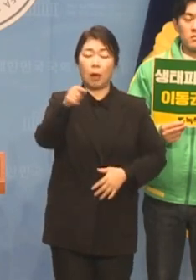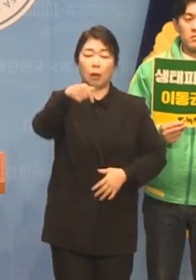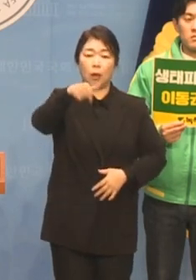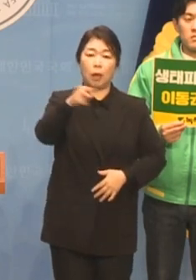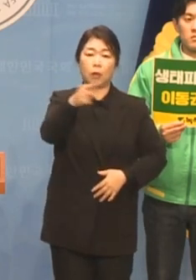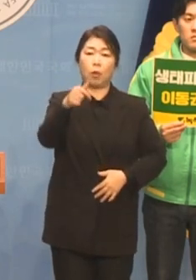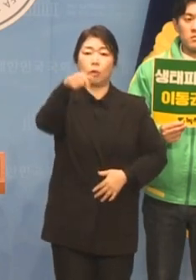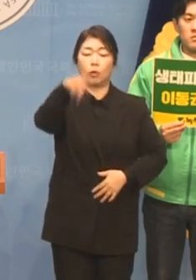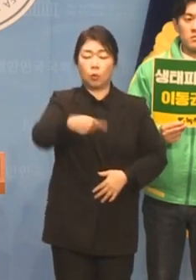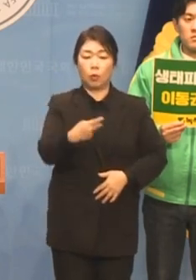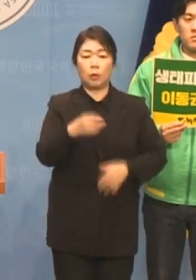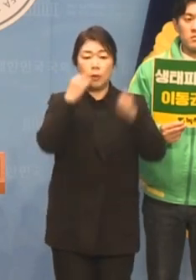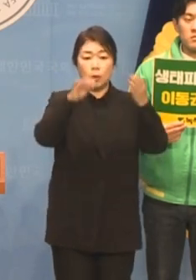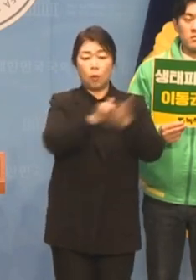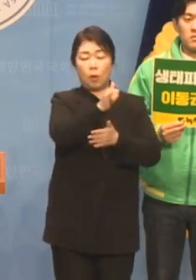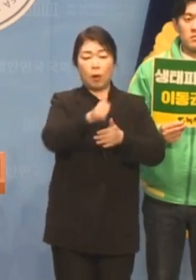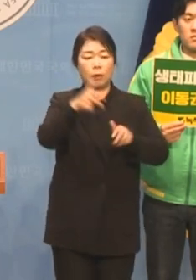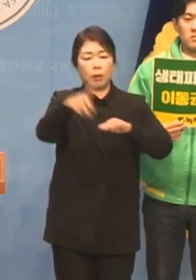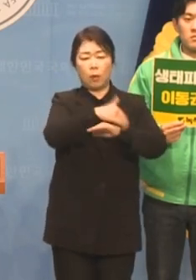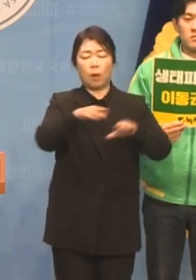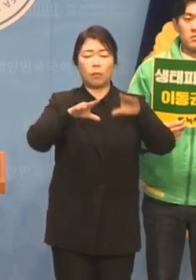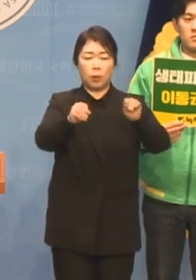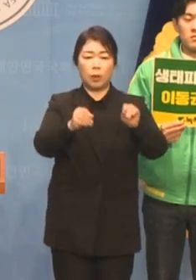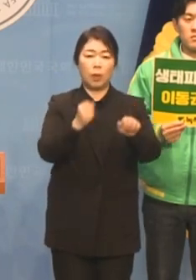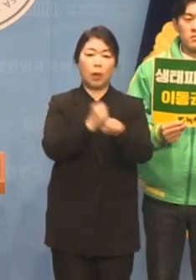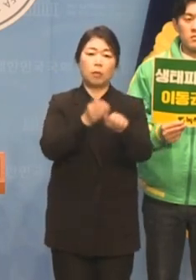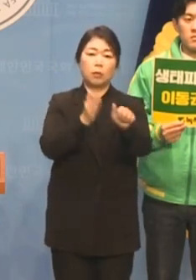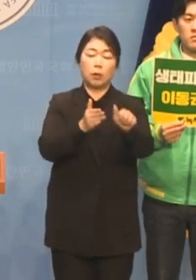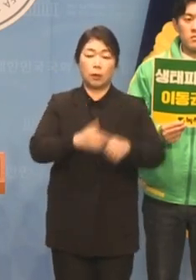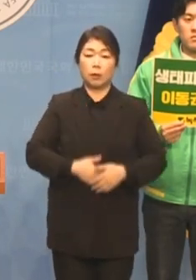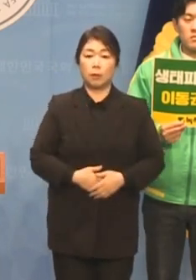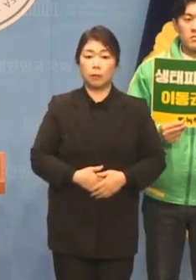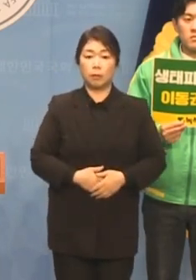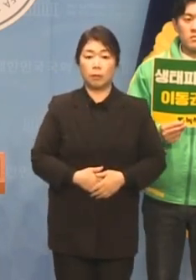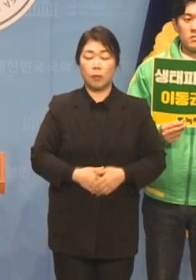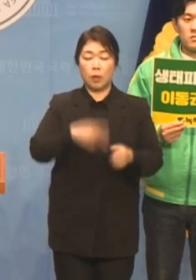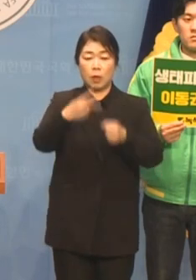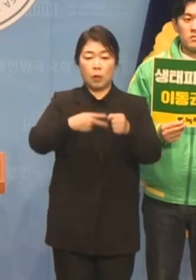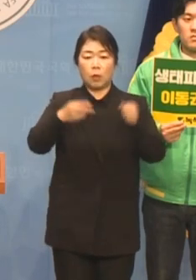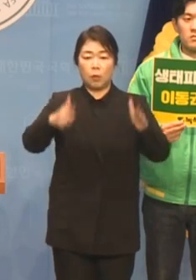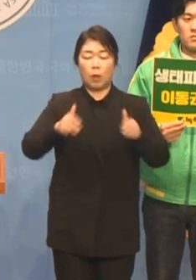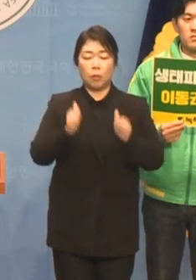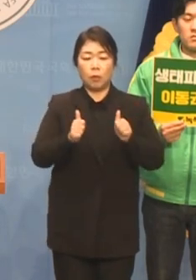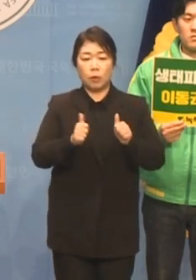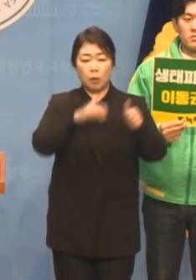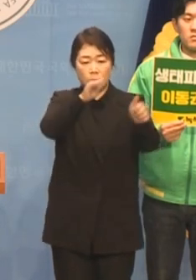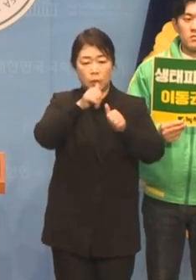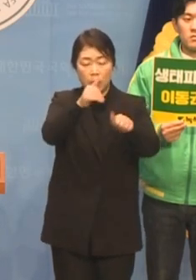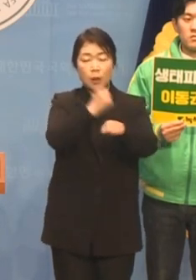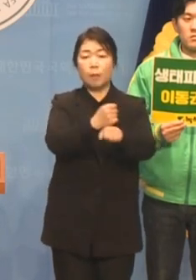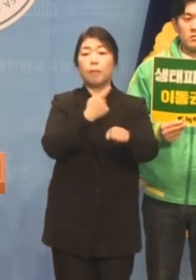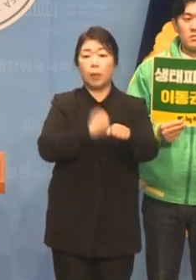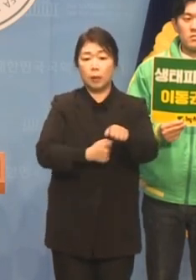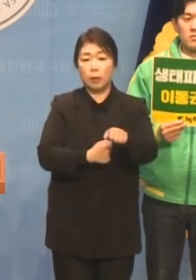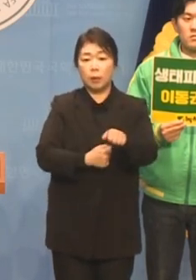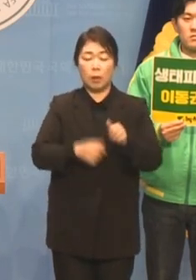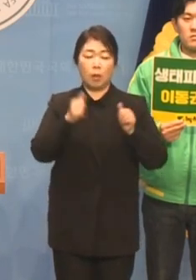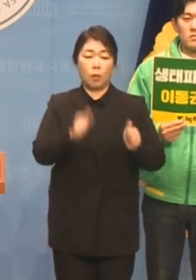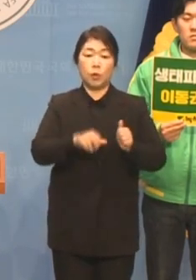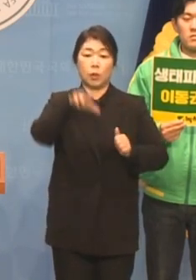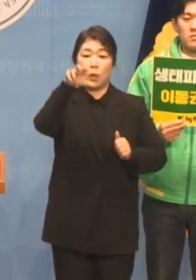멈추라고 말입니다 이들은 년여에 걸쳐 법정에서야 했습니다 물론 법정에 서서도